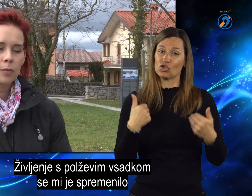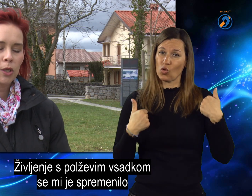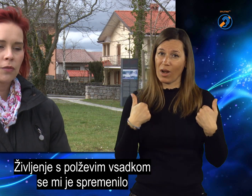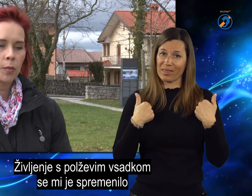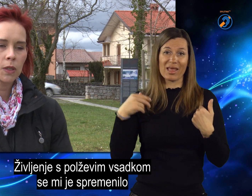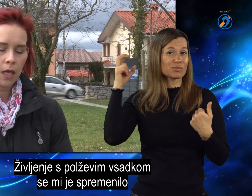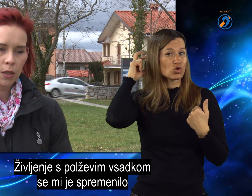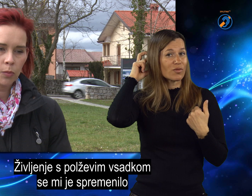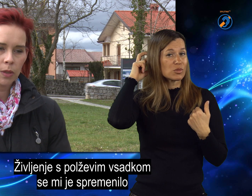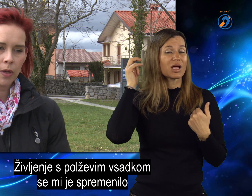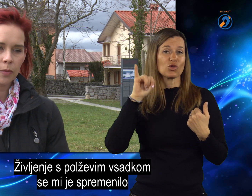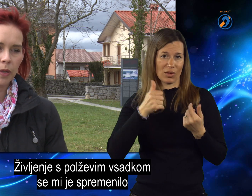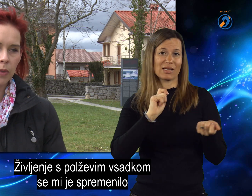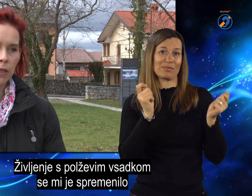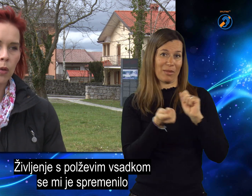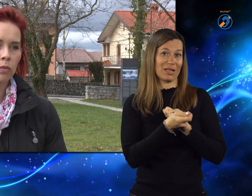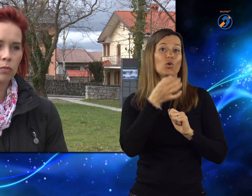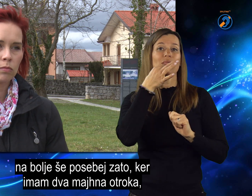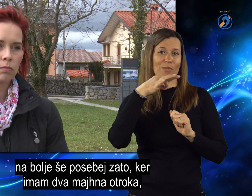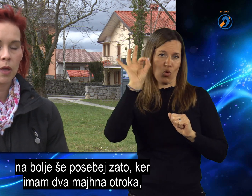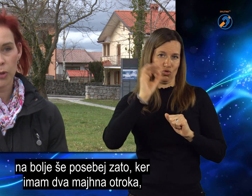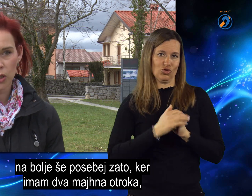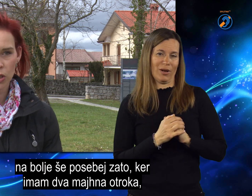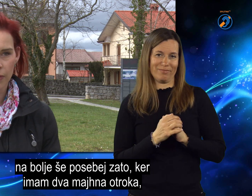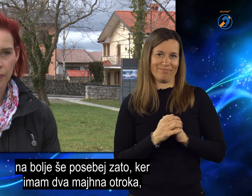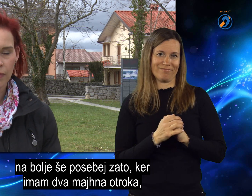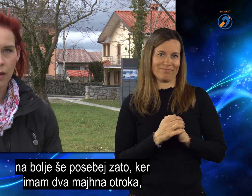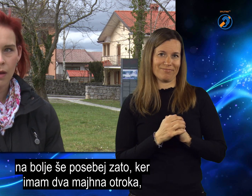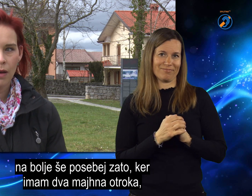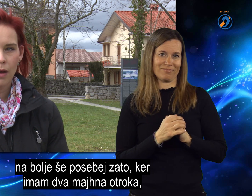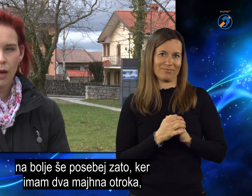Življenje s polževim vsadkom se mi je spremenil na boljše.